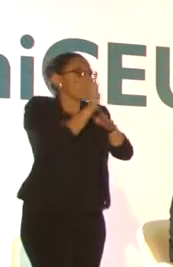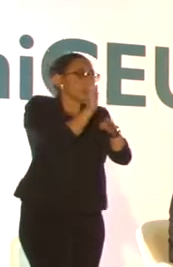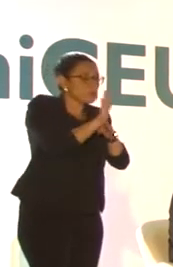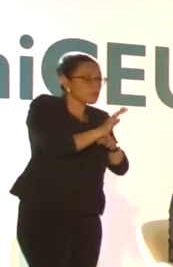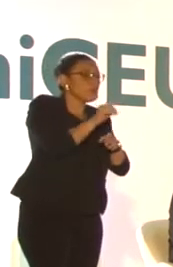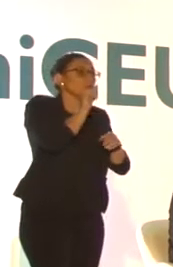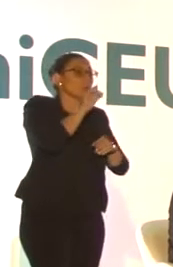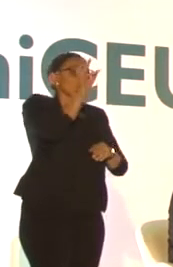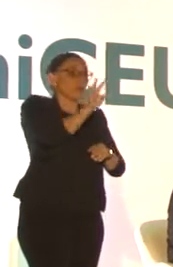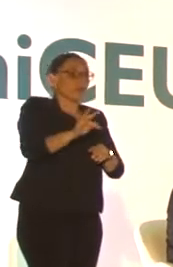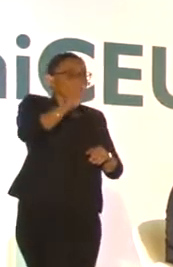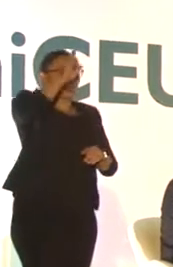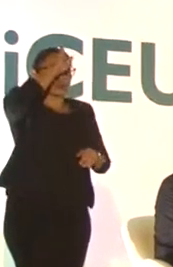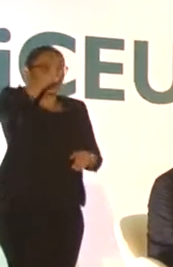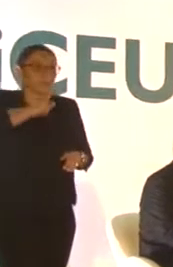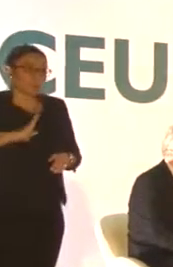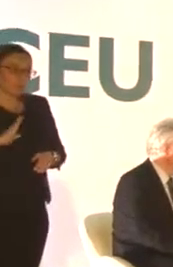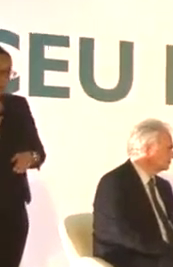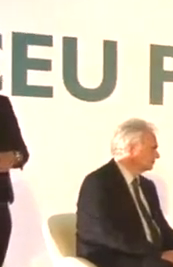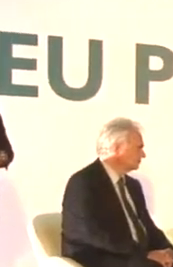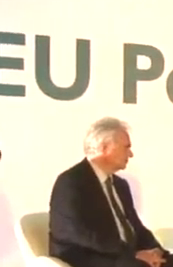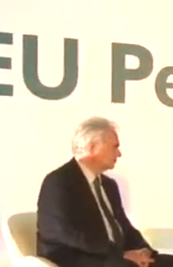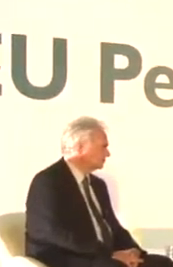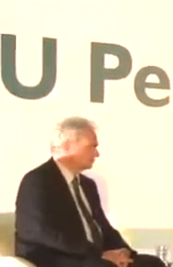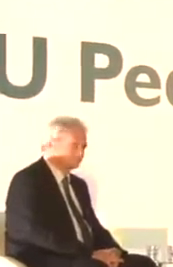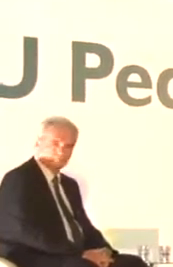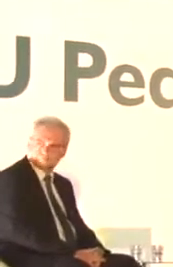pública gratuita possa ser